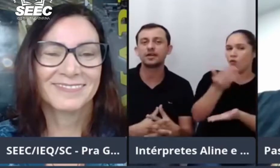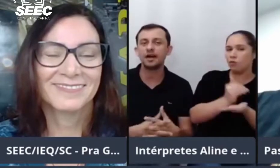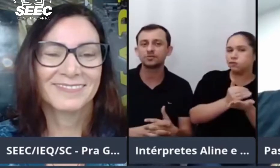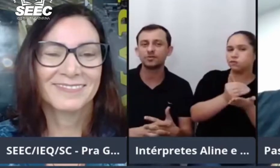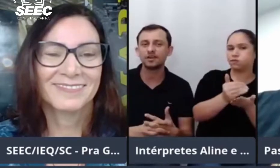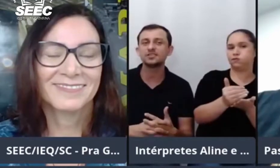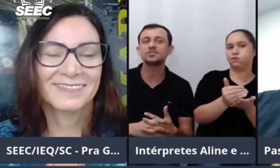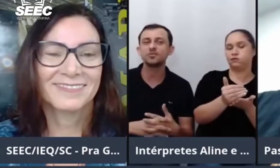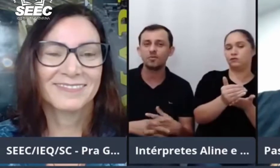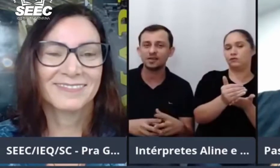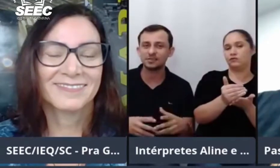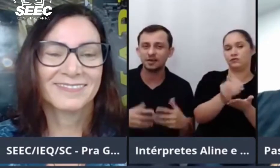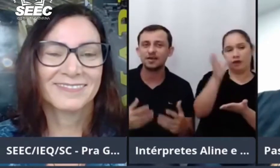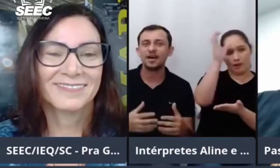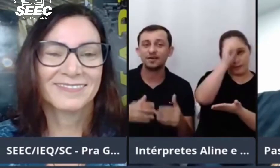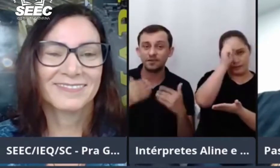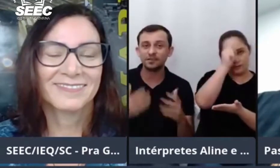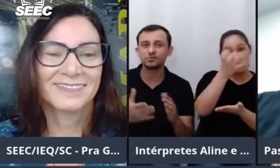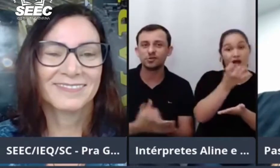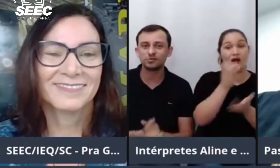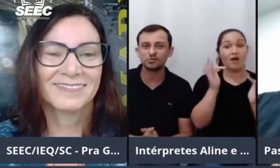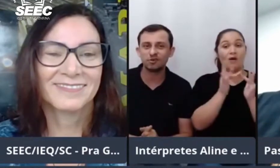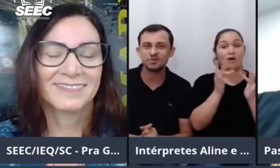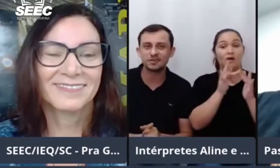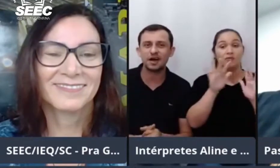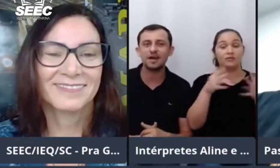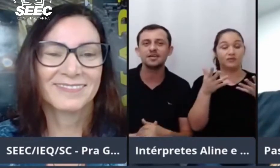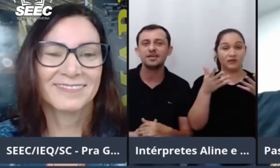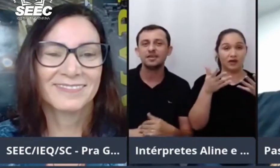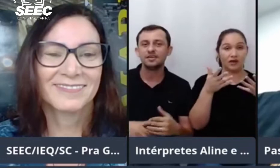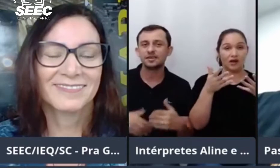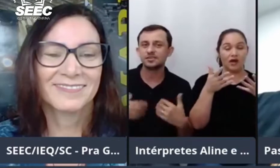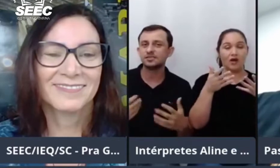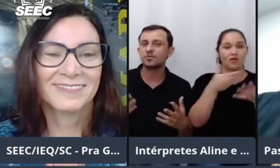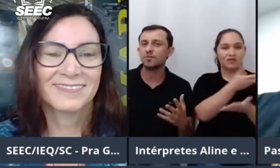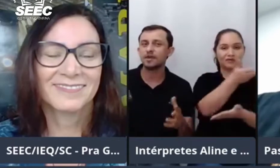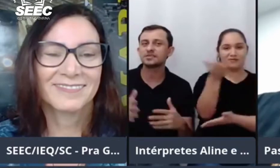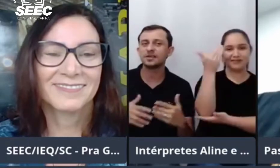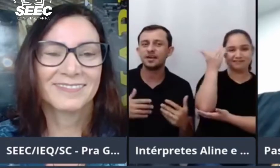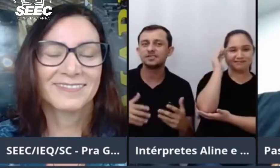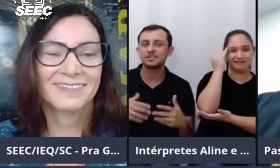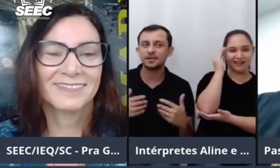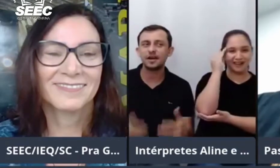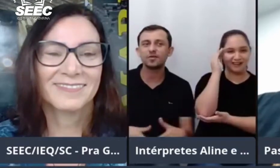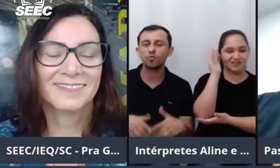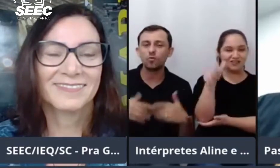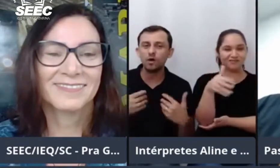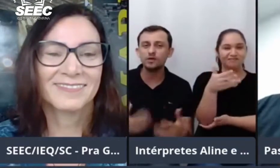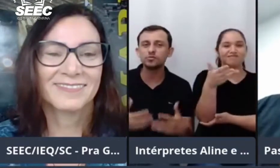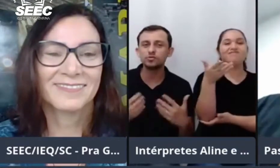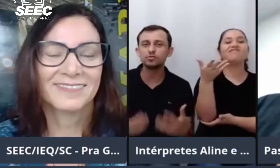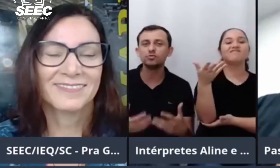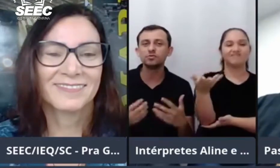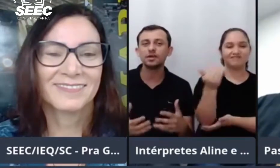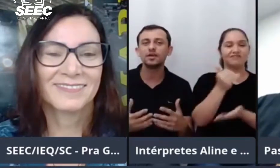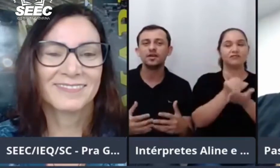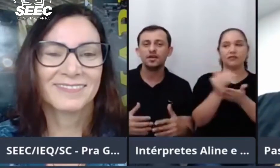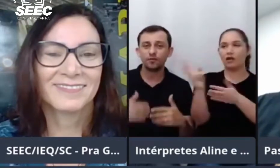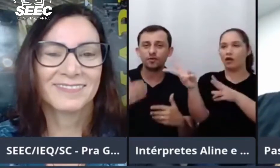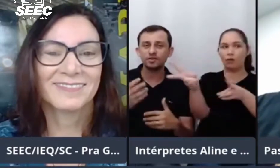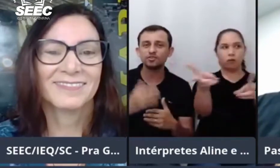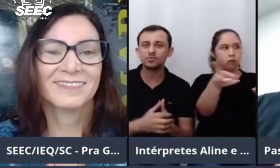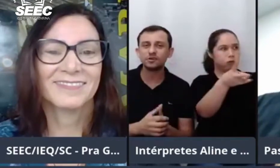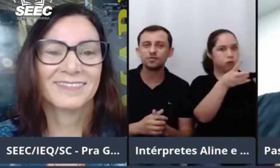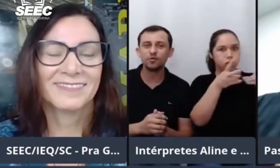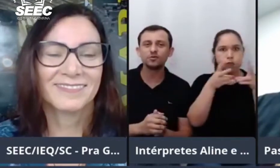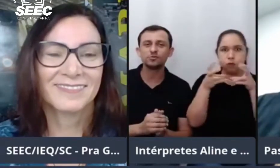esse contato, aí a gente começa, a venda dos nossos olhos cai, e a gente começa a enxergar quanto surdo tem.